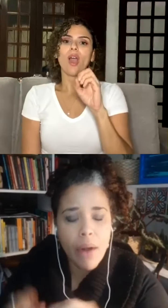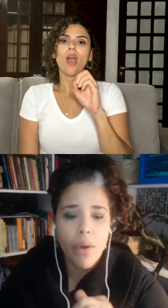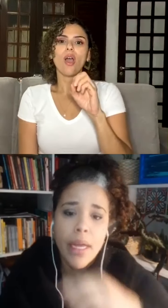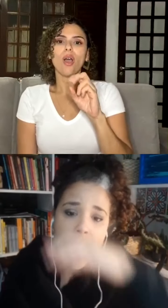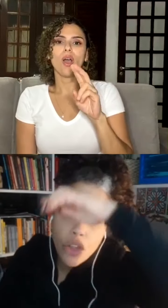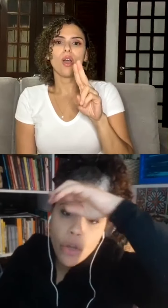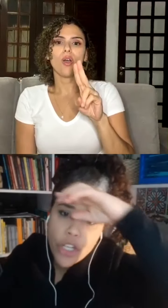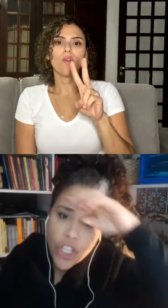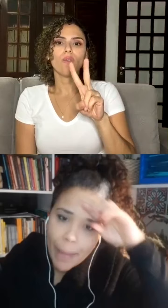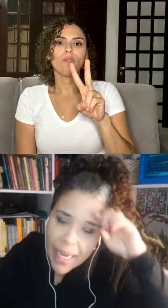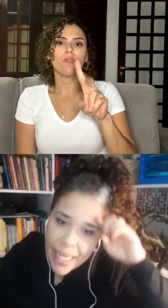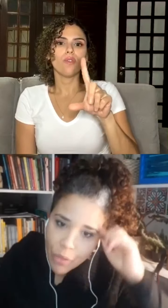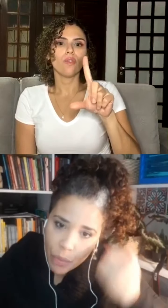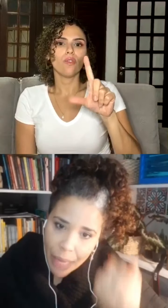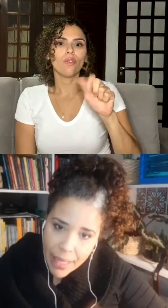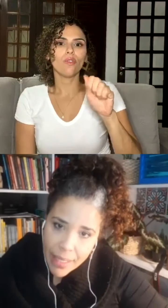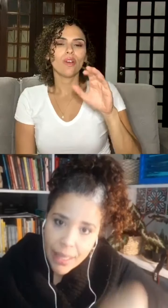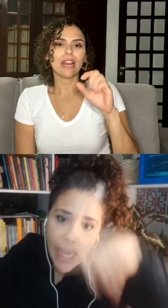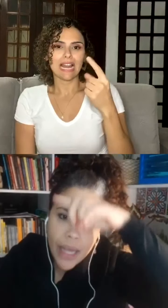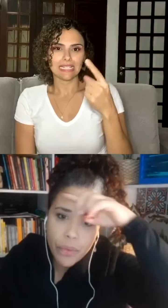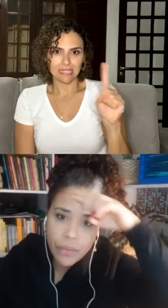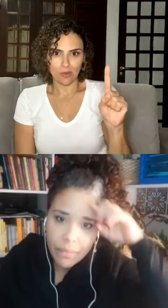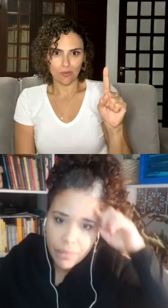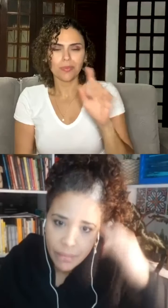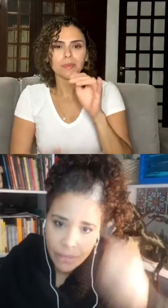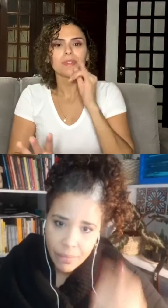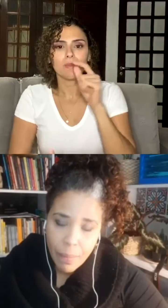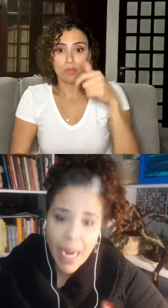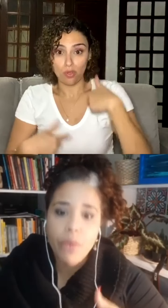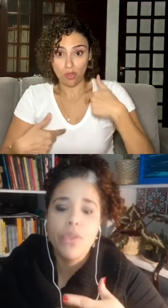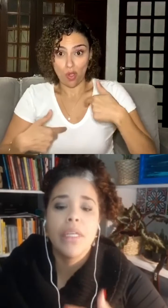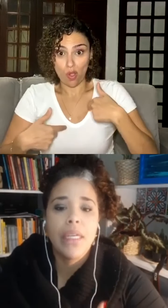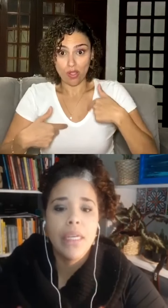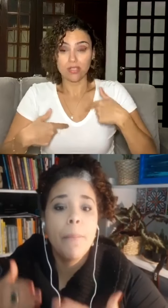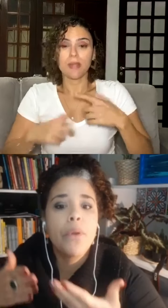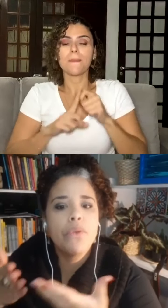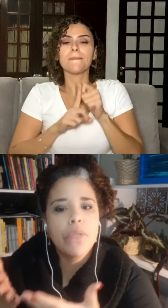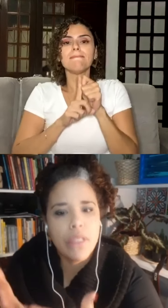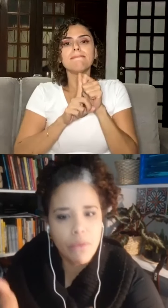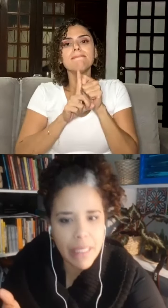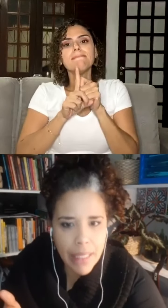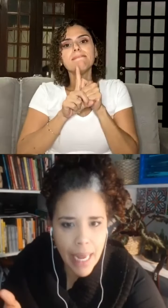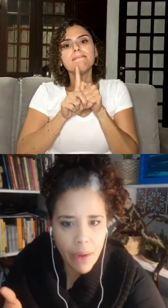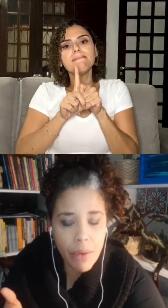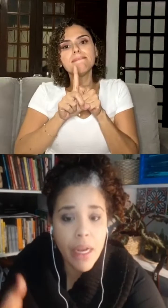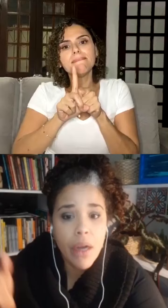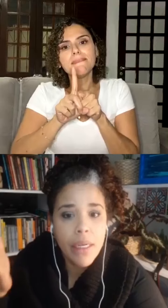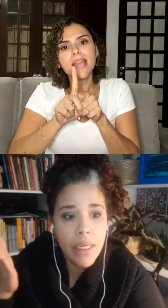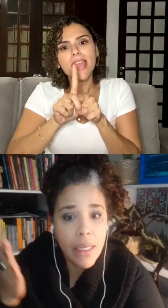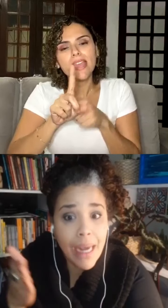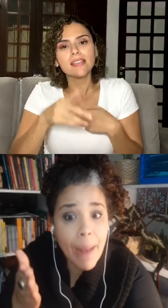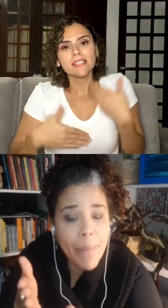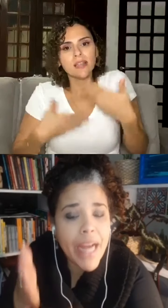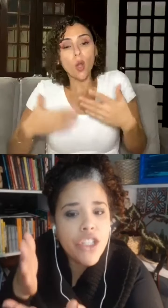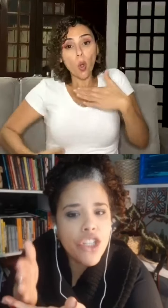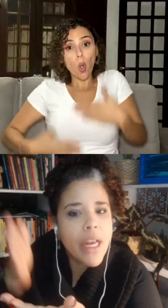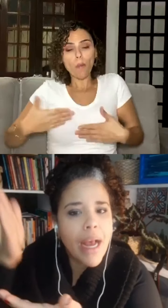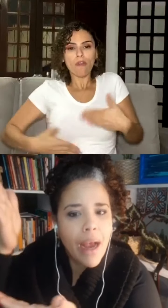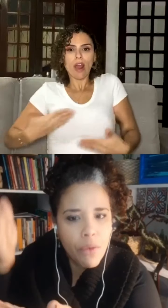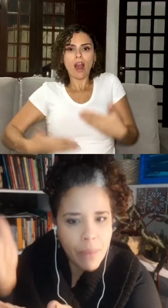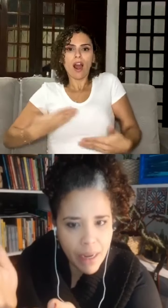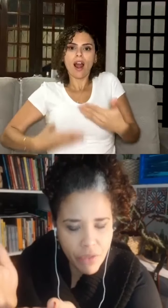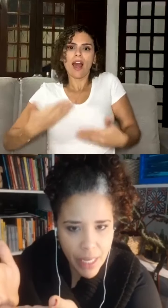célula. Nós trabalhamos o mês inteiro para conseguir produzir uma célula capaz de